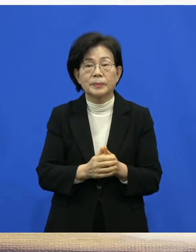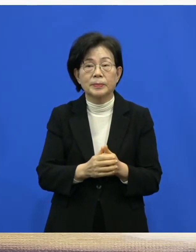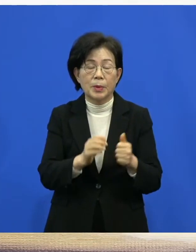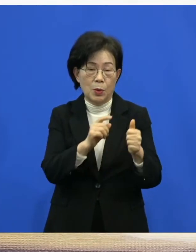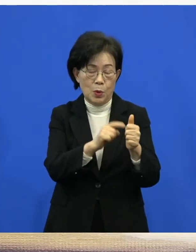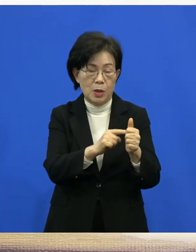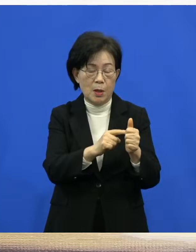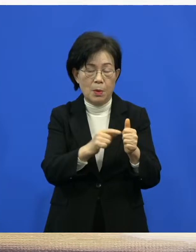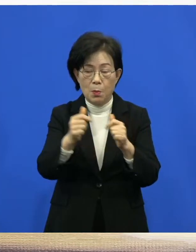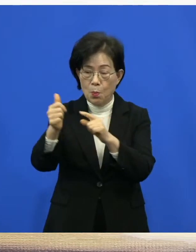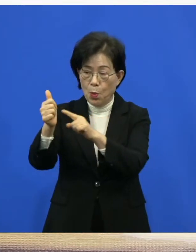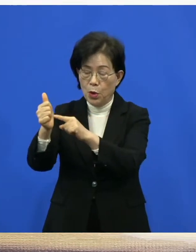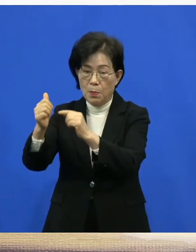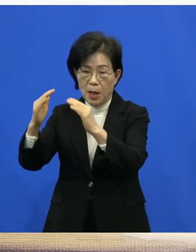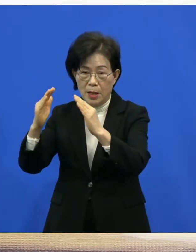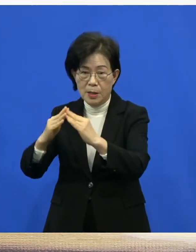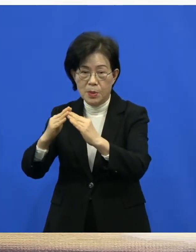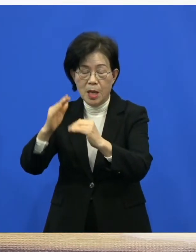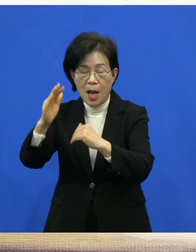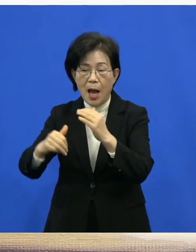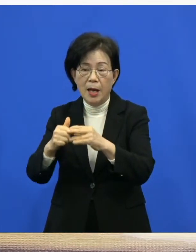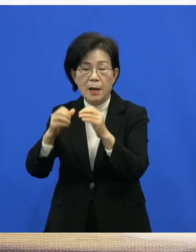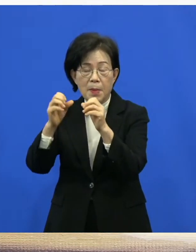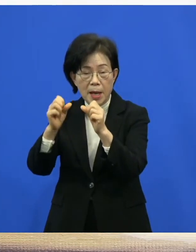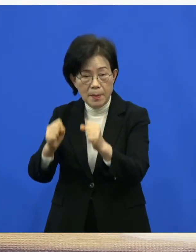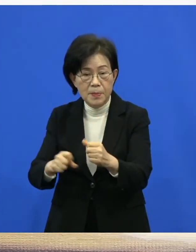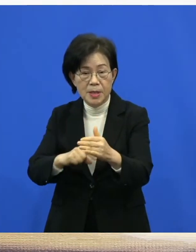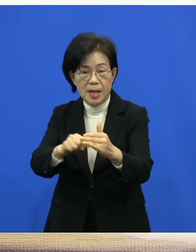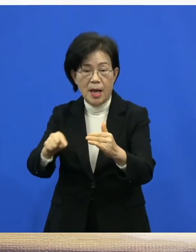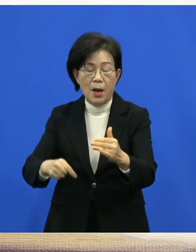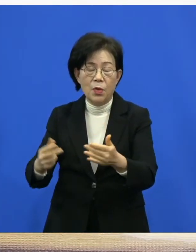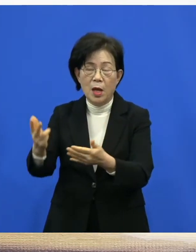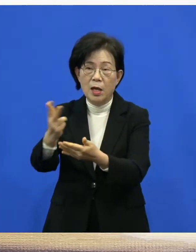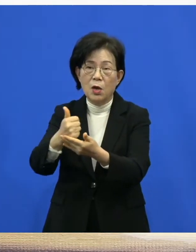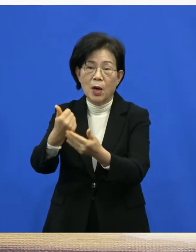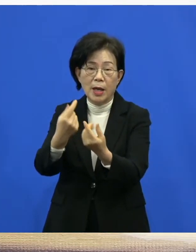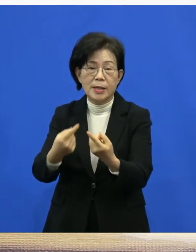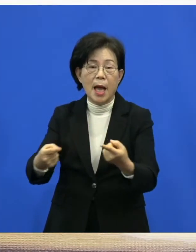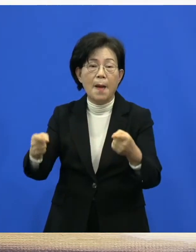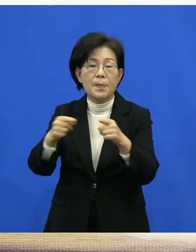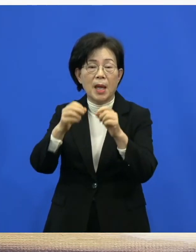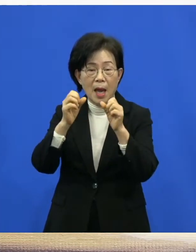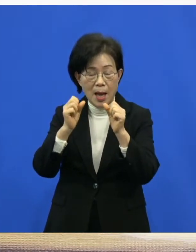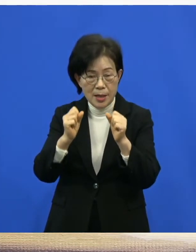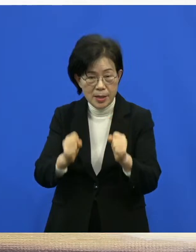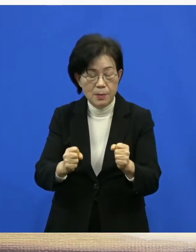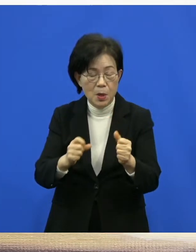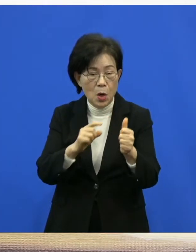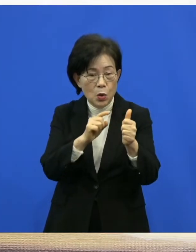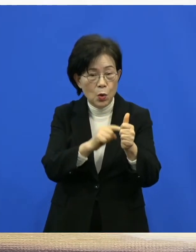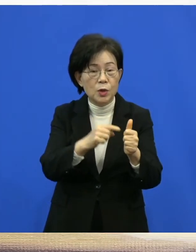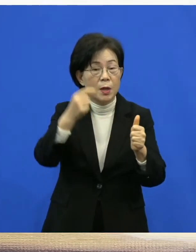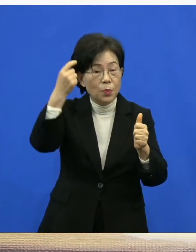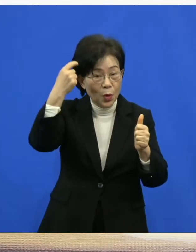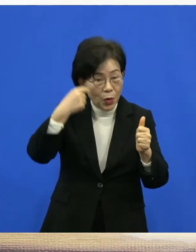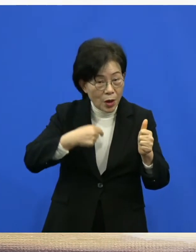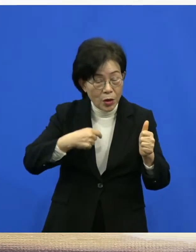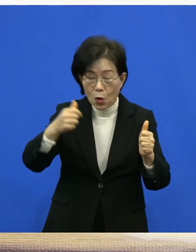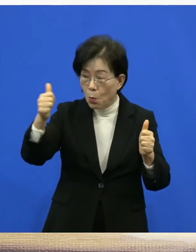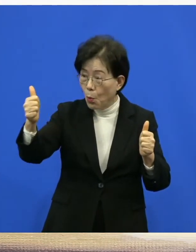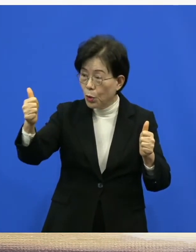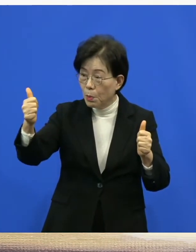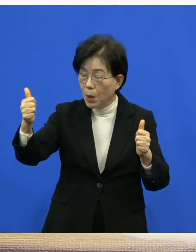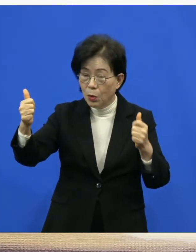요셉은 보디발의 집에서도 하나님의 임재 가운데 여호와께서 함께 하심을 요셉도 느끼고